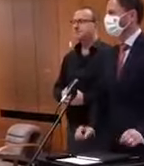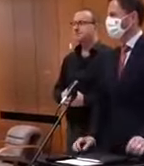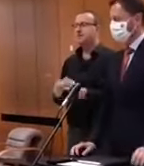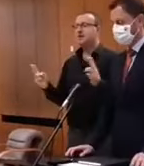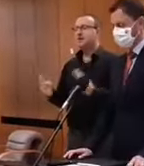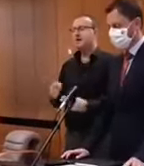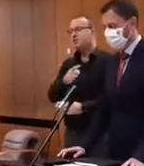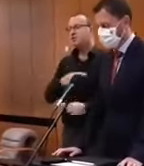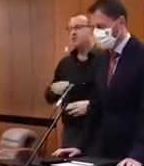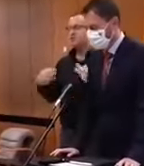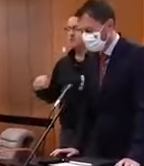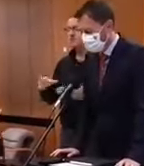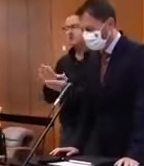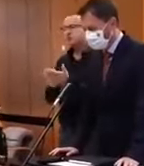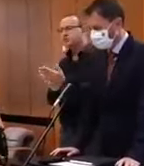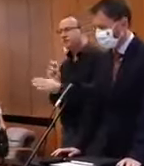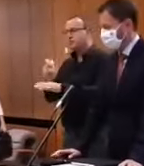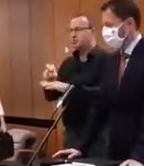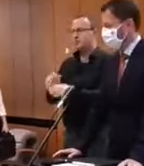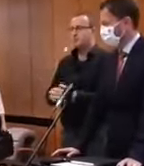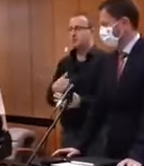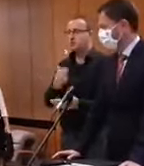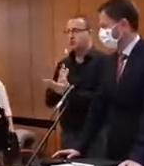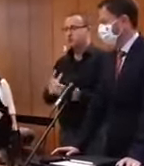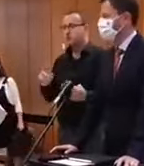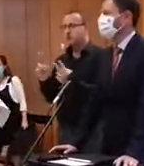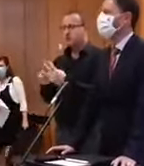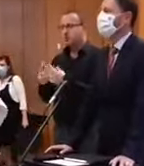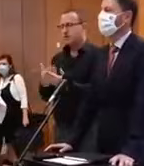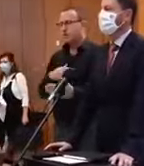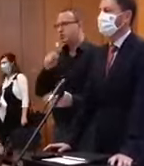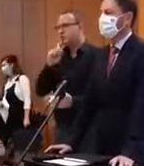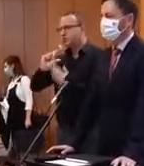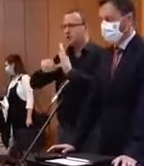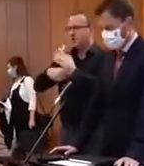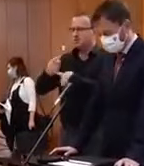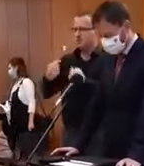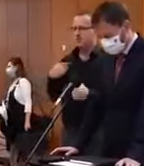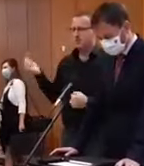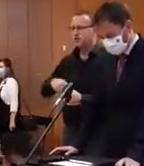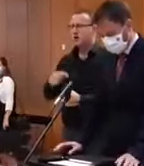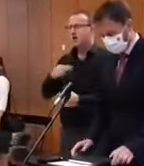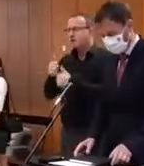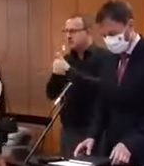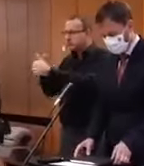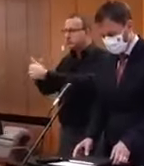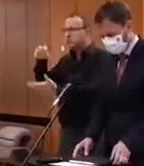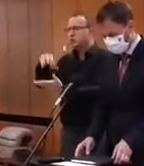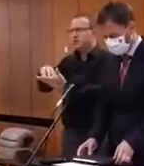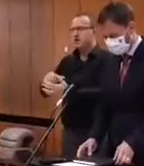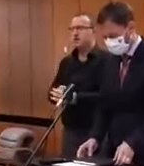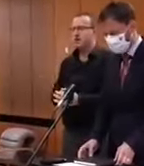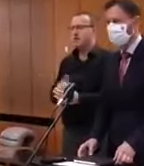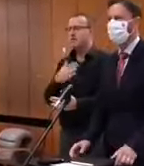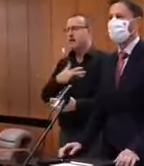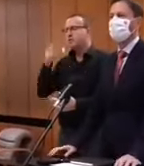Krátko, ak dovolíte, taký úvod vstup, lebo práve som vyskončil v praktike, pretože za monitorovaciu skupinu, ako viete, máme na